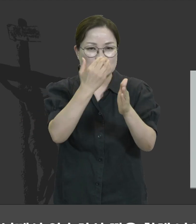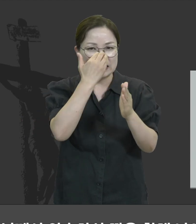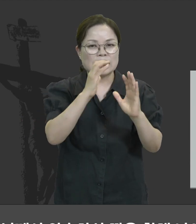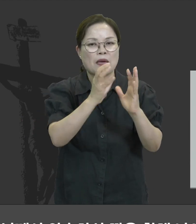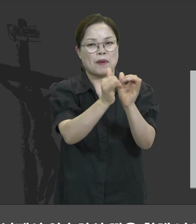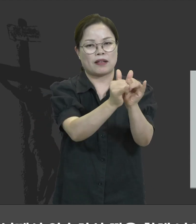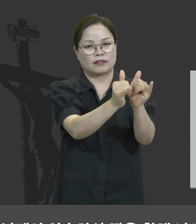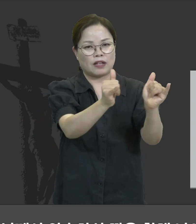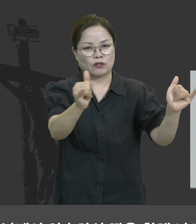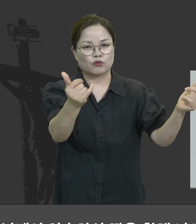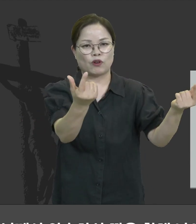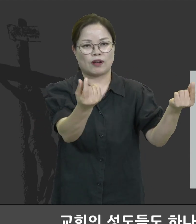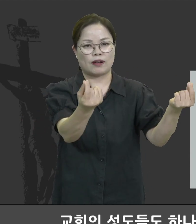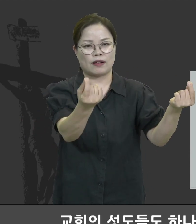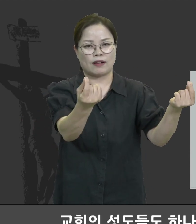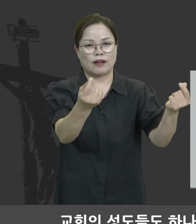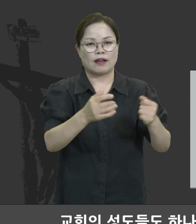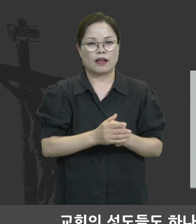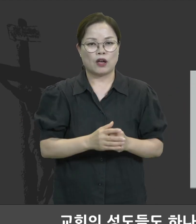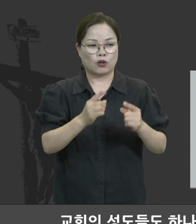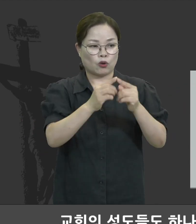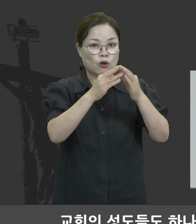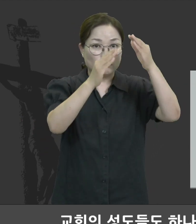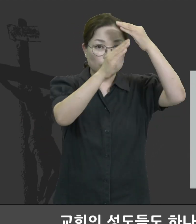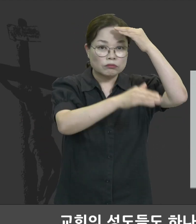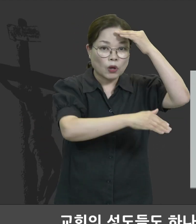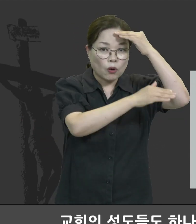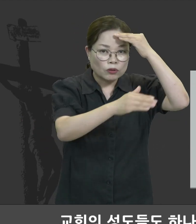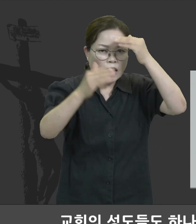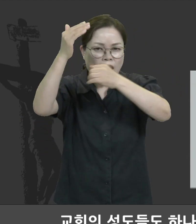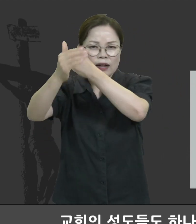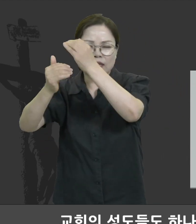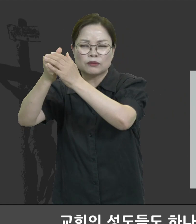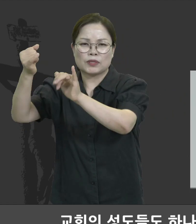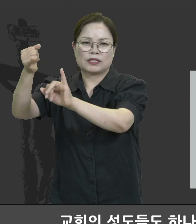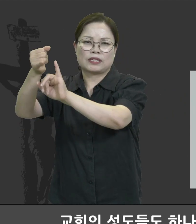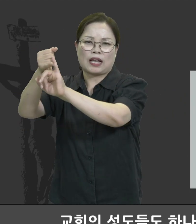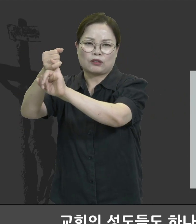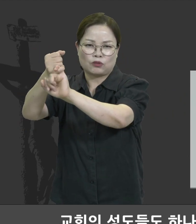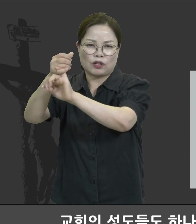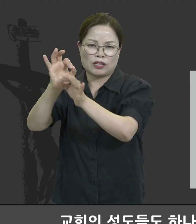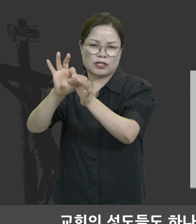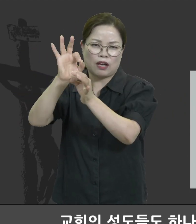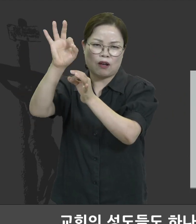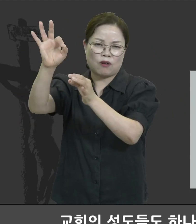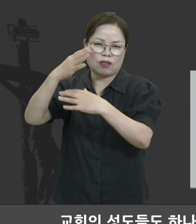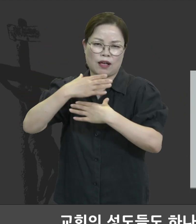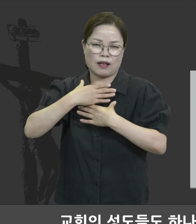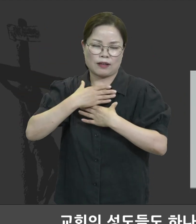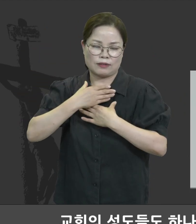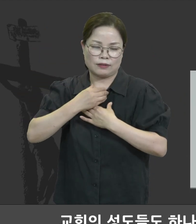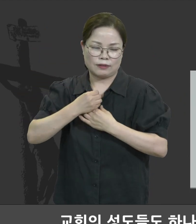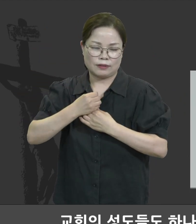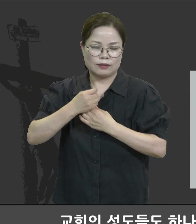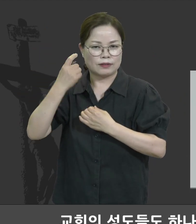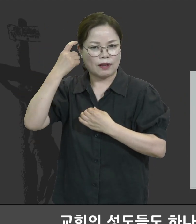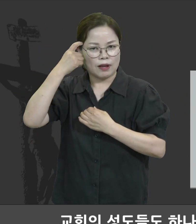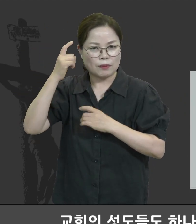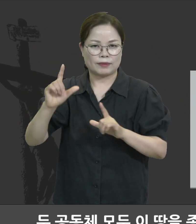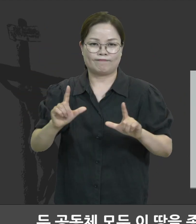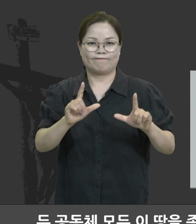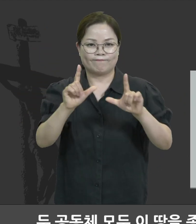이스라엘 백성들과 같이 교회의 성도들도 하나님께서 약속하신 영원한 안식을 바라보며